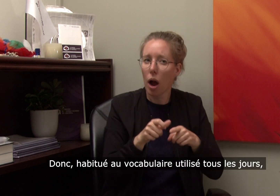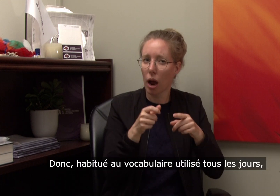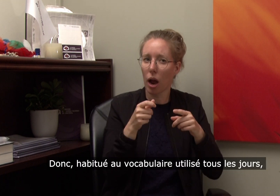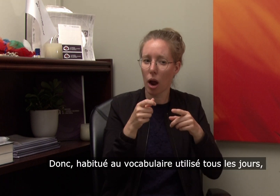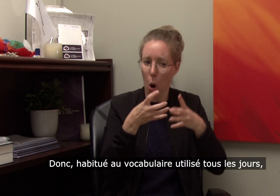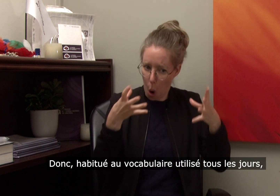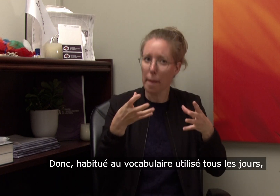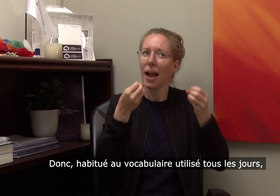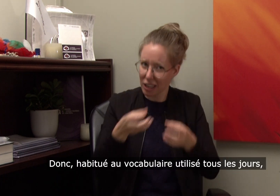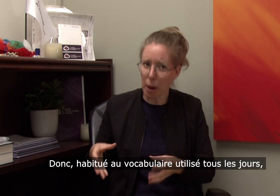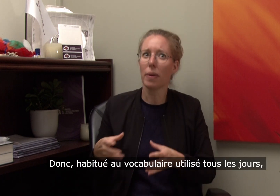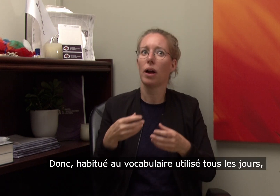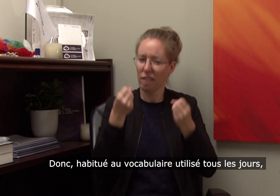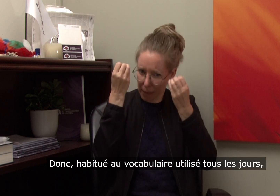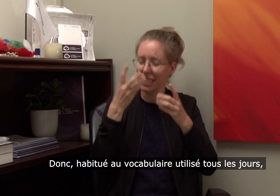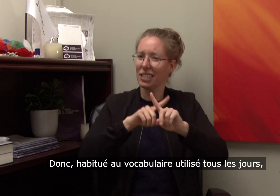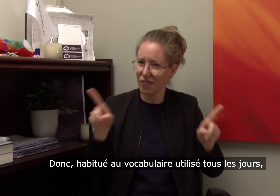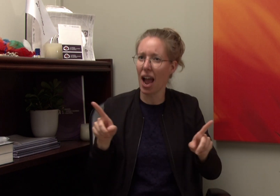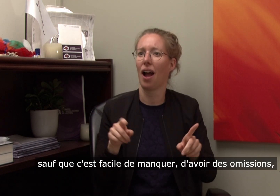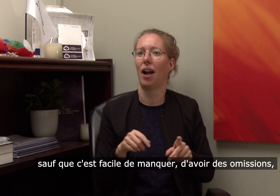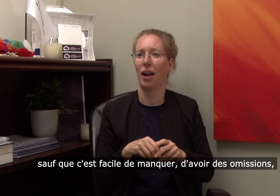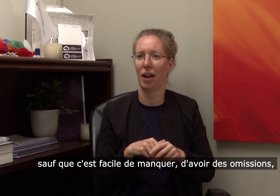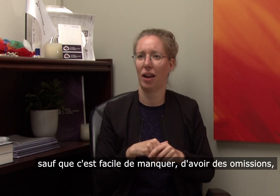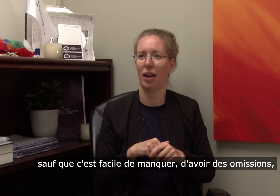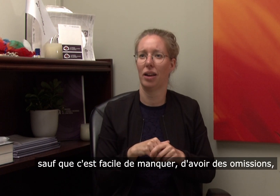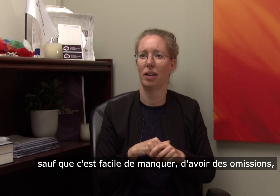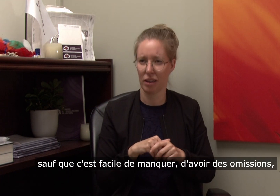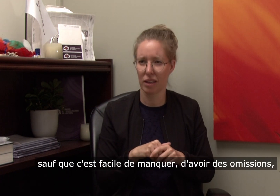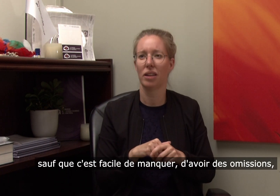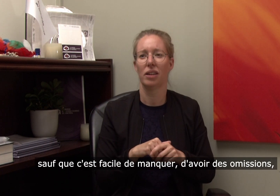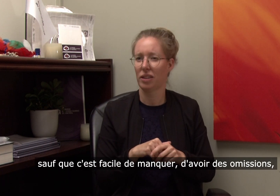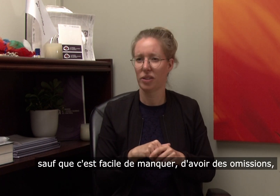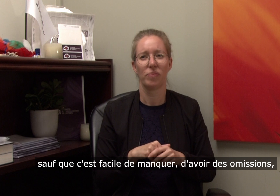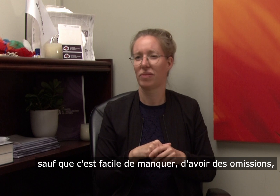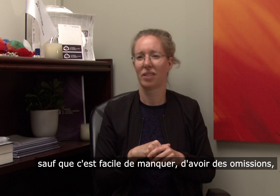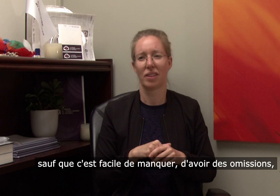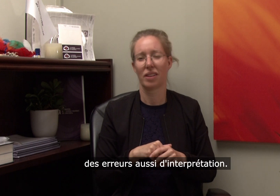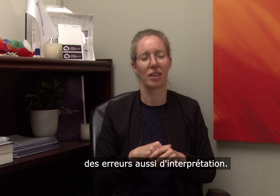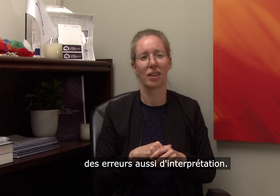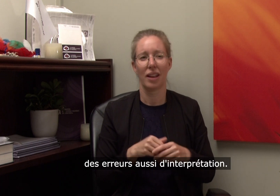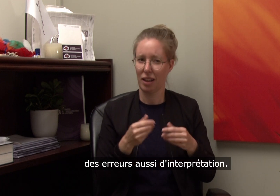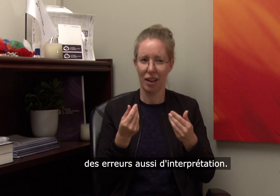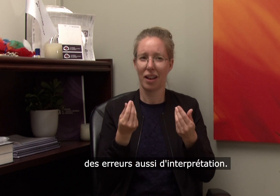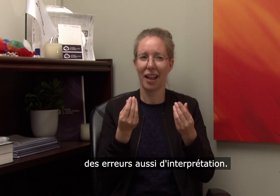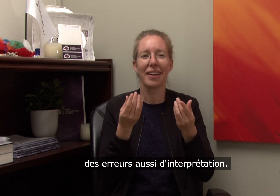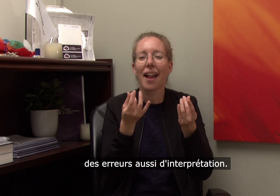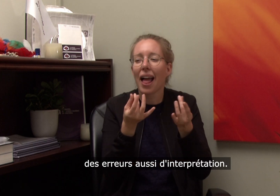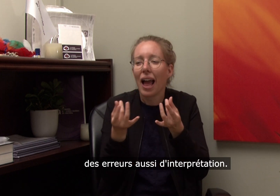habitué au vocabulaire utilisé tous les jours. Sauf que c'est facile de manquer, d'avoir des omissions, des erreurs aussi d'interprétation.